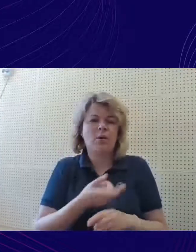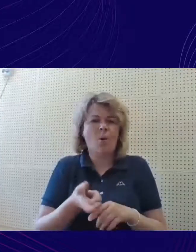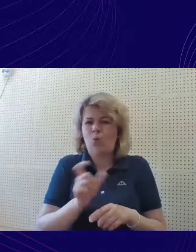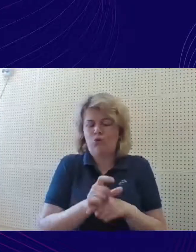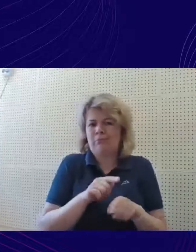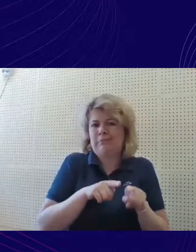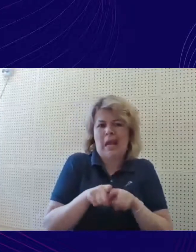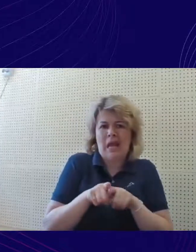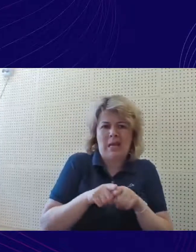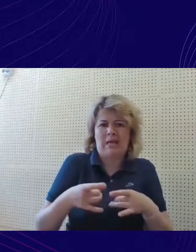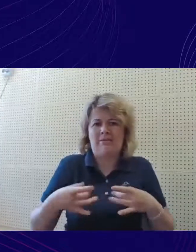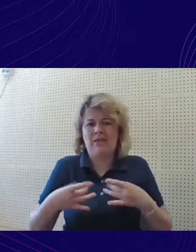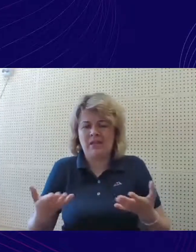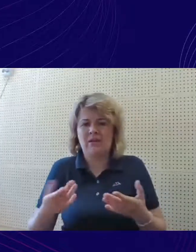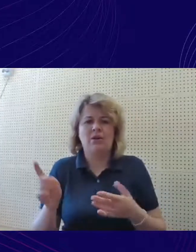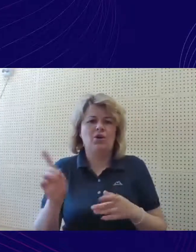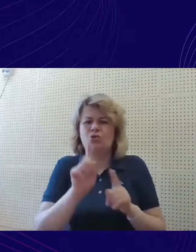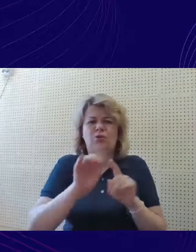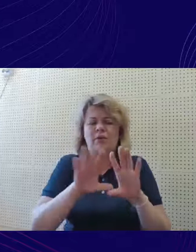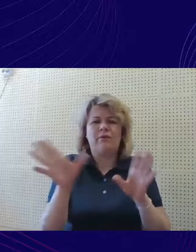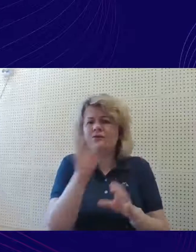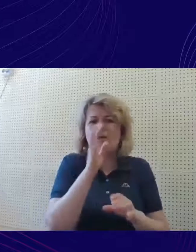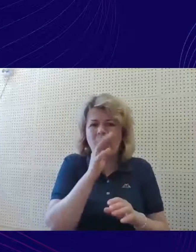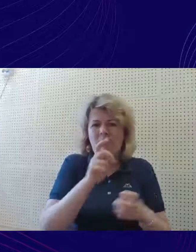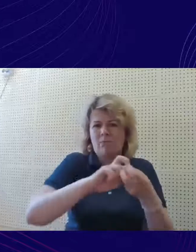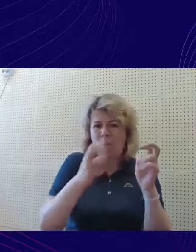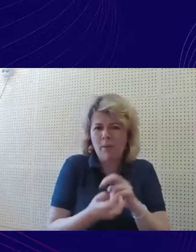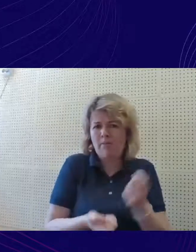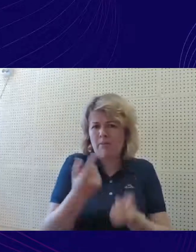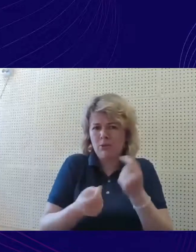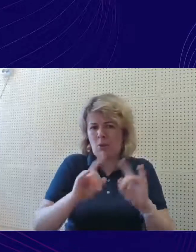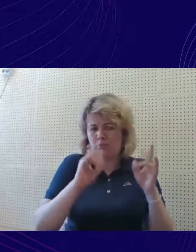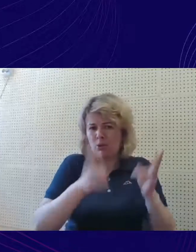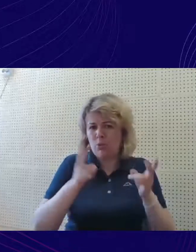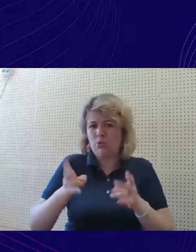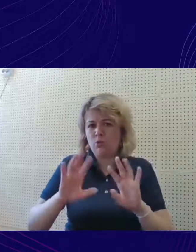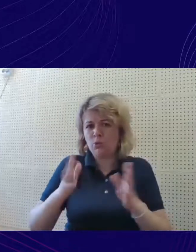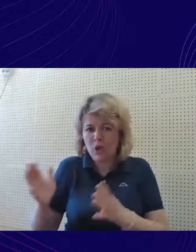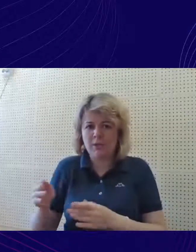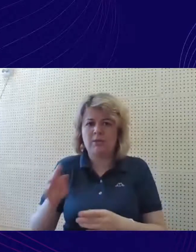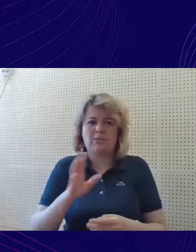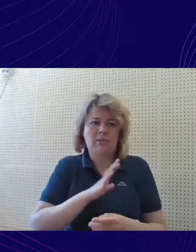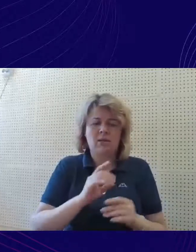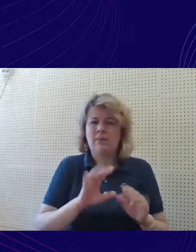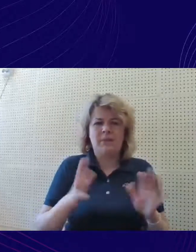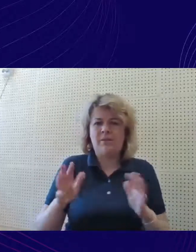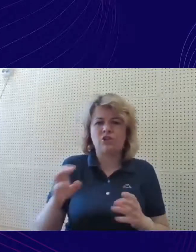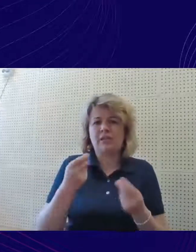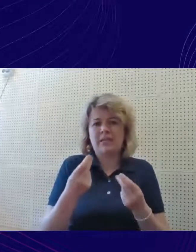время случалось, когда были перебои с деньгами, когда на съемочной площадке не